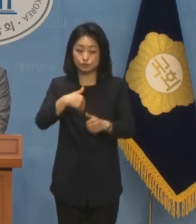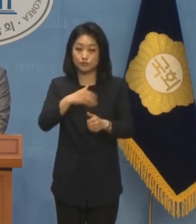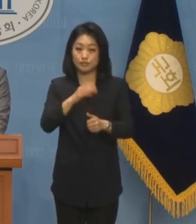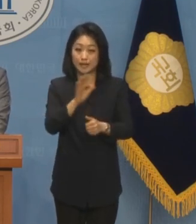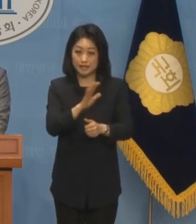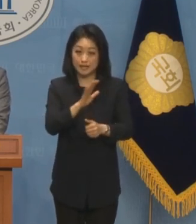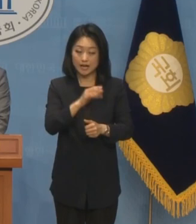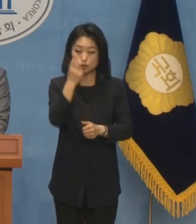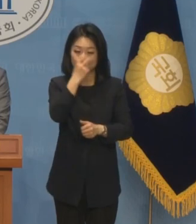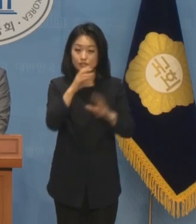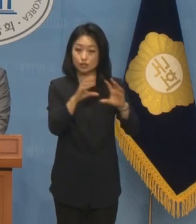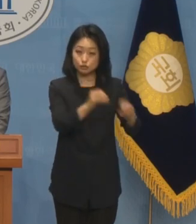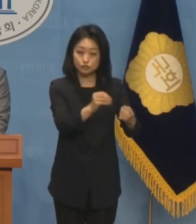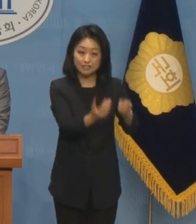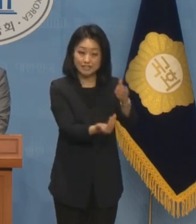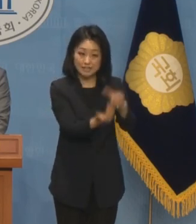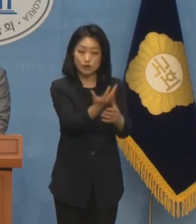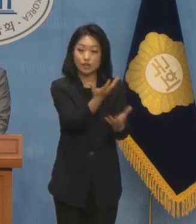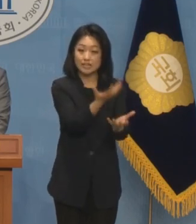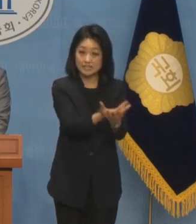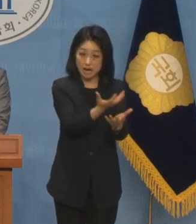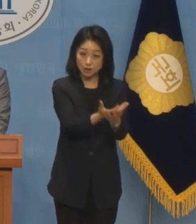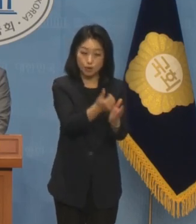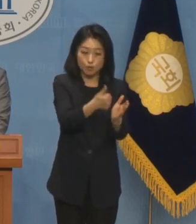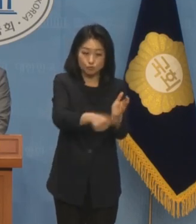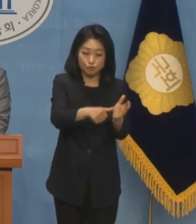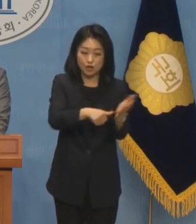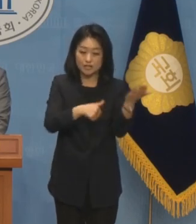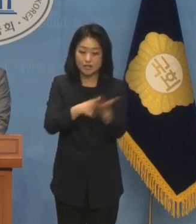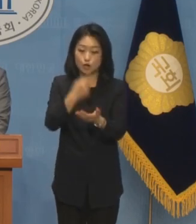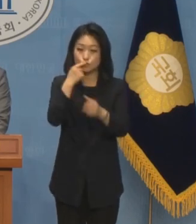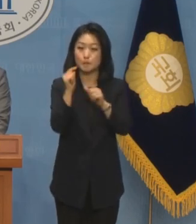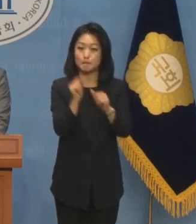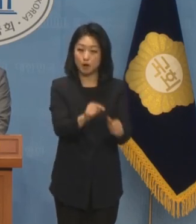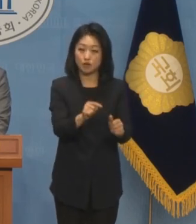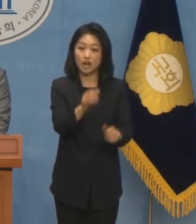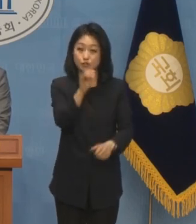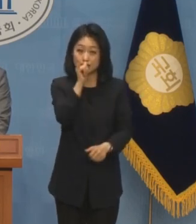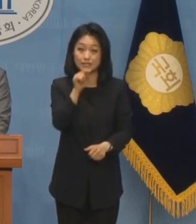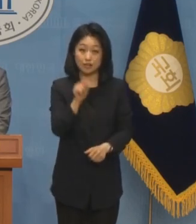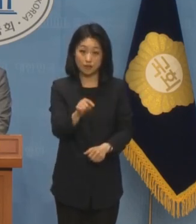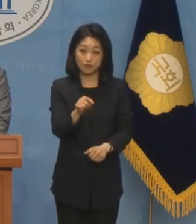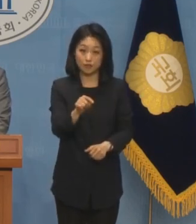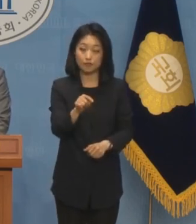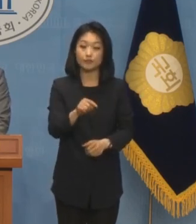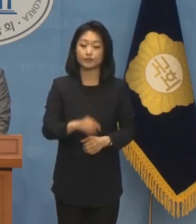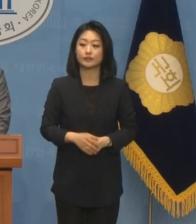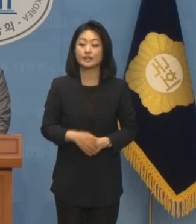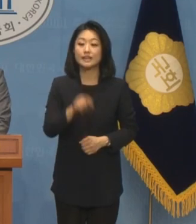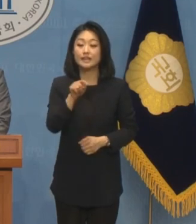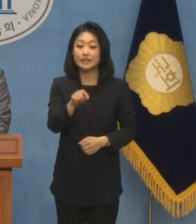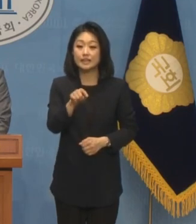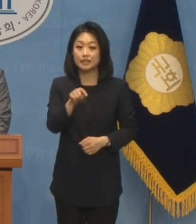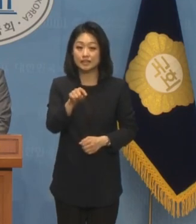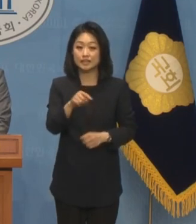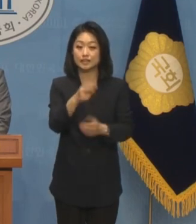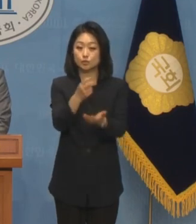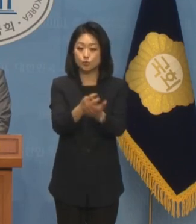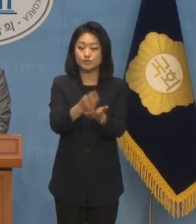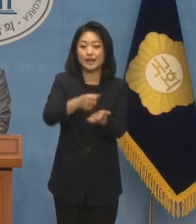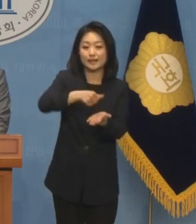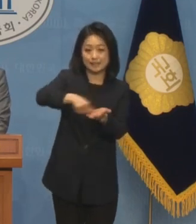수사 중대 사건 등의 자료 및 물권의 제출 명령을 할 수 있도록 함이 조향에 대해서는